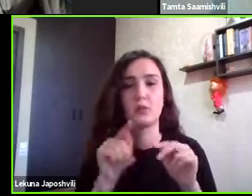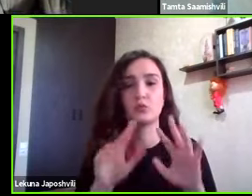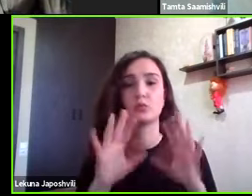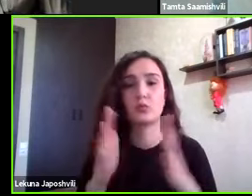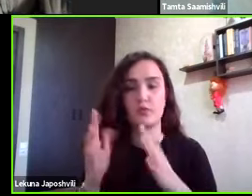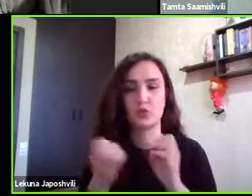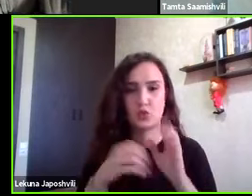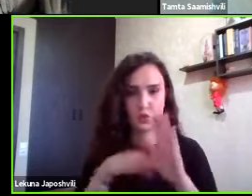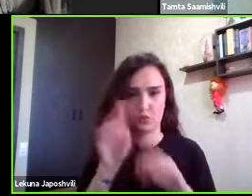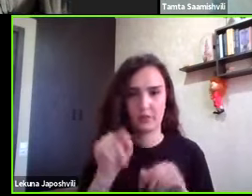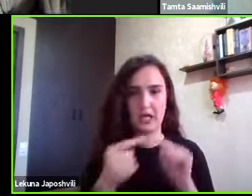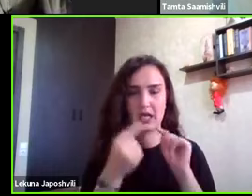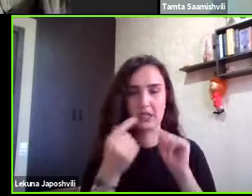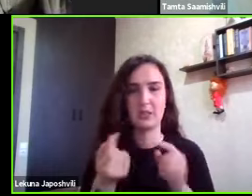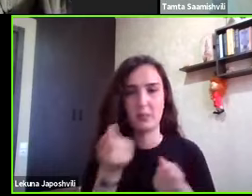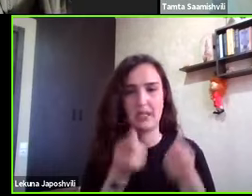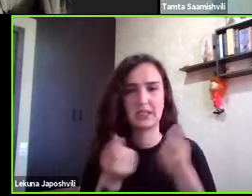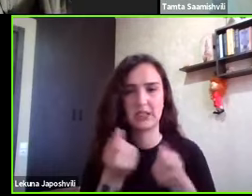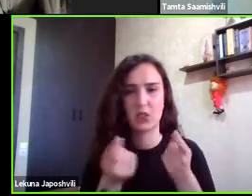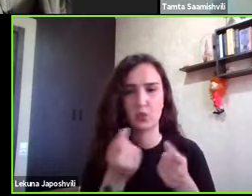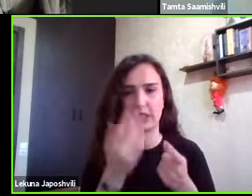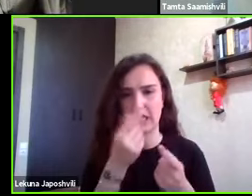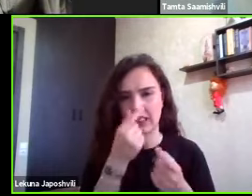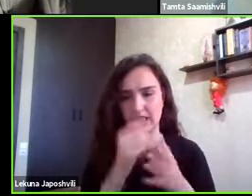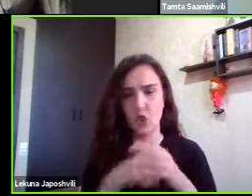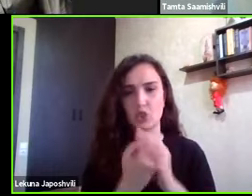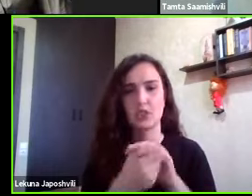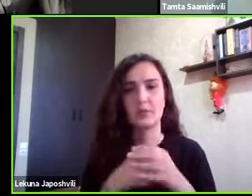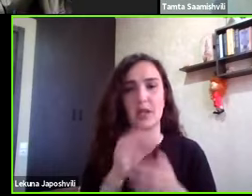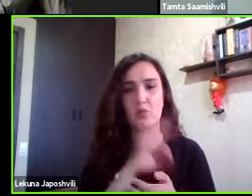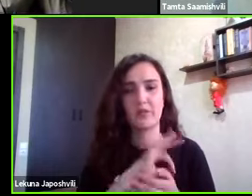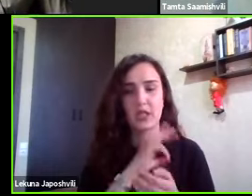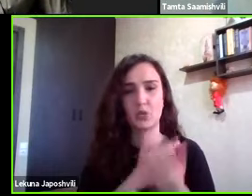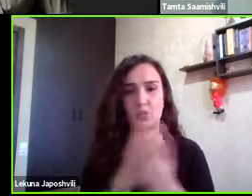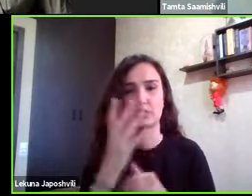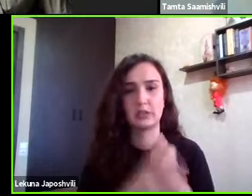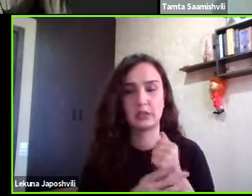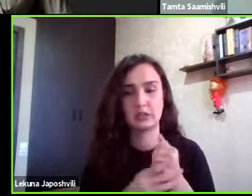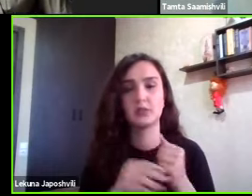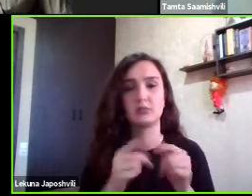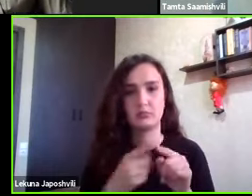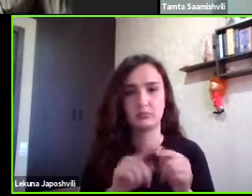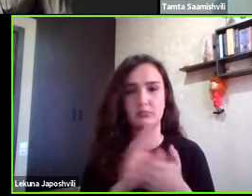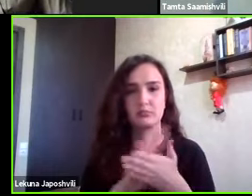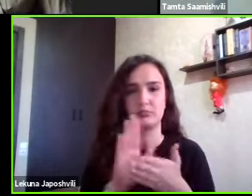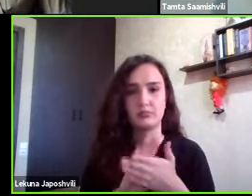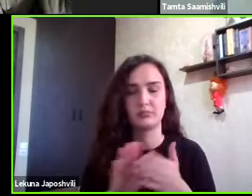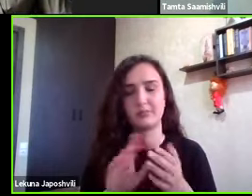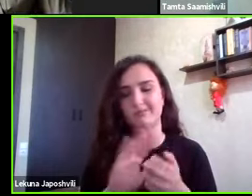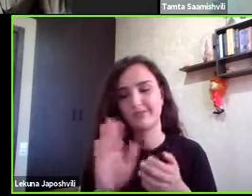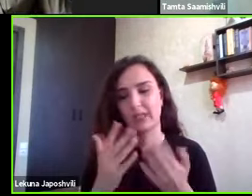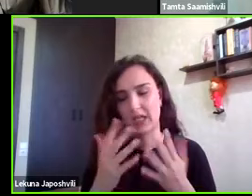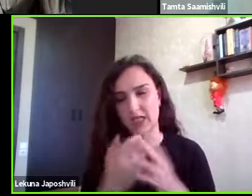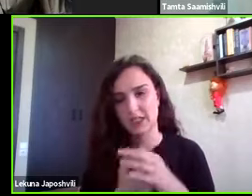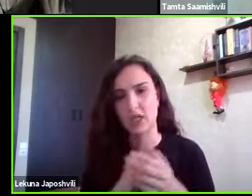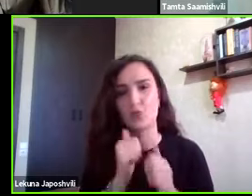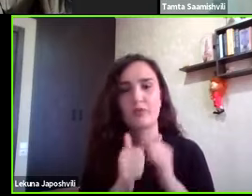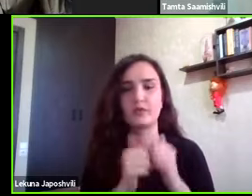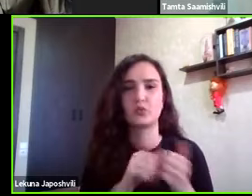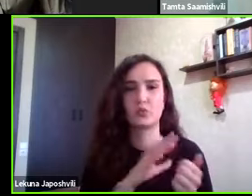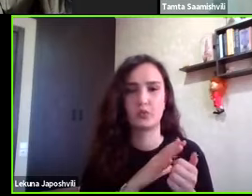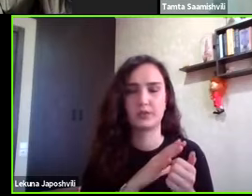ჯობია ანტიბაქტერიალური ხელსაყრელები გამოვიყენოთ. რითაც გაუწმინდავთ ხელს ან ყოველთვის